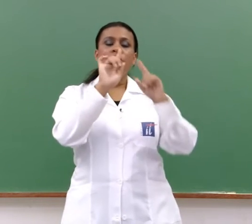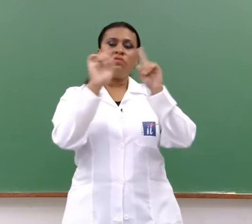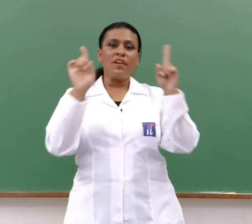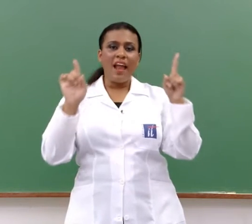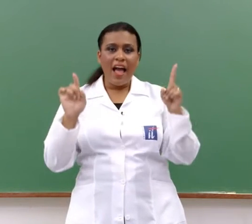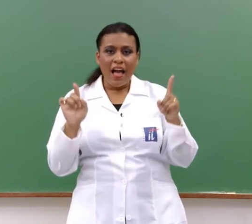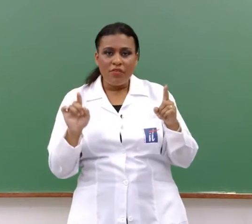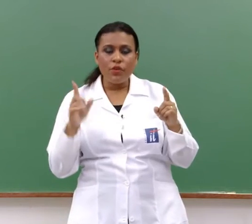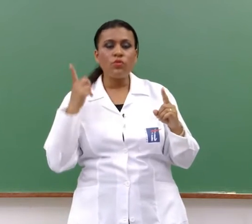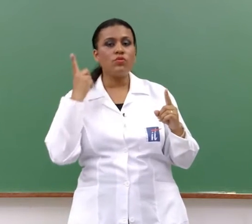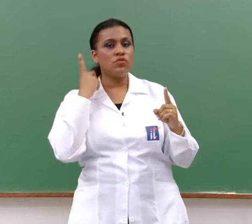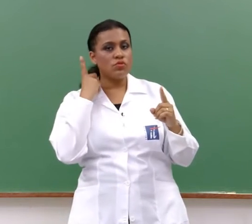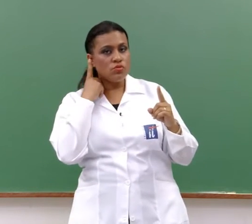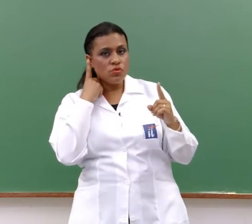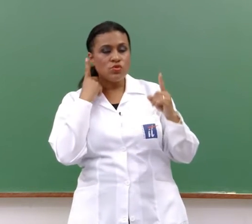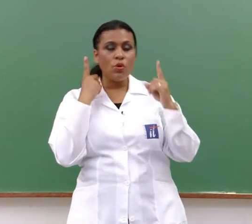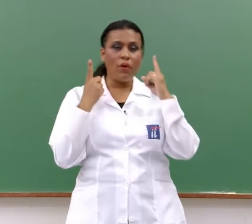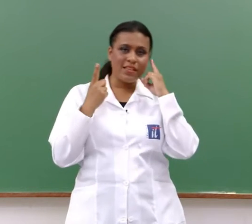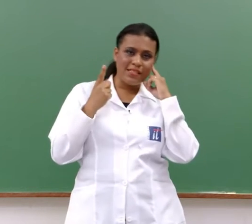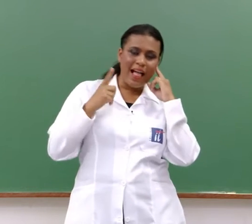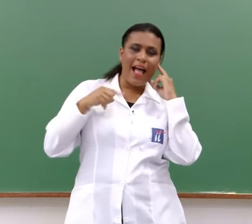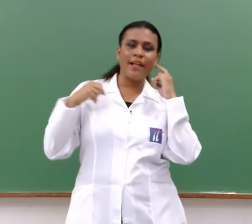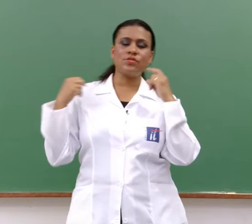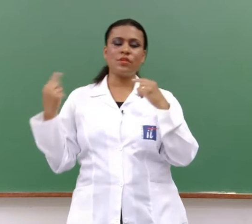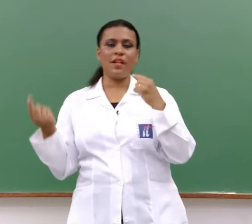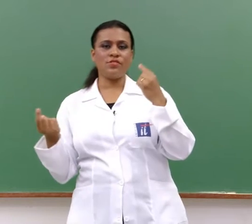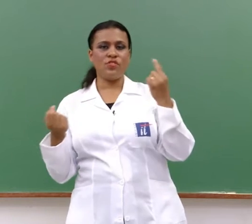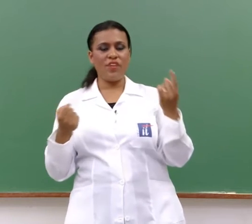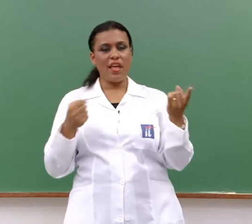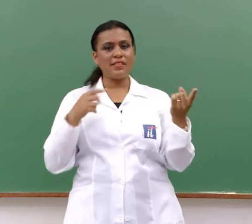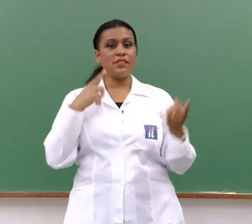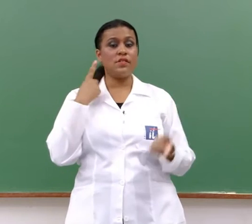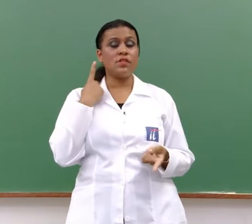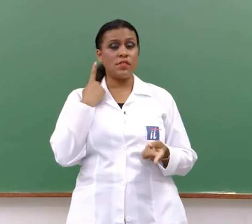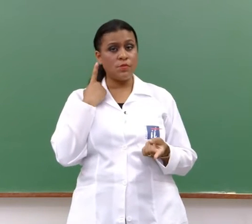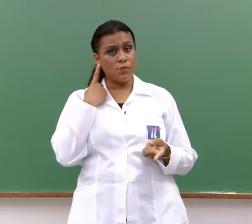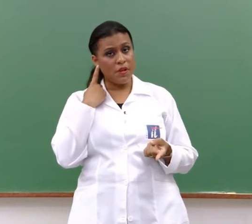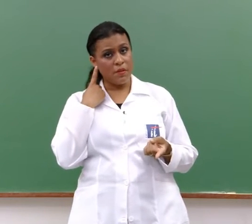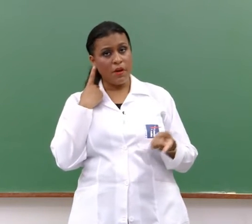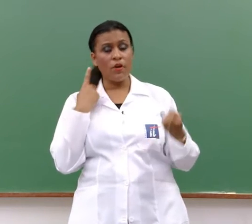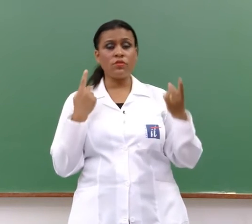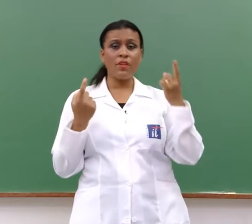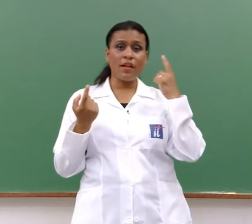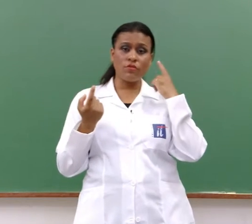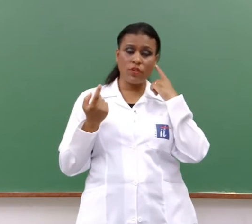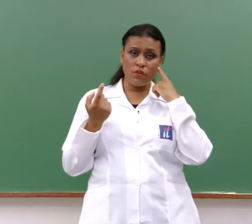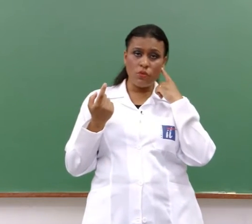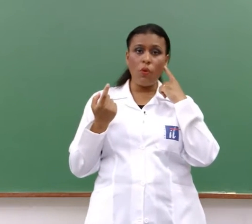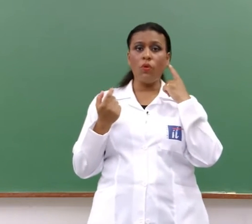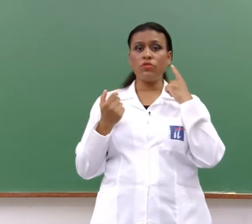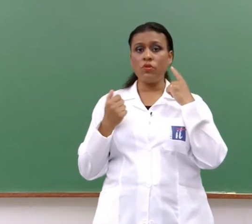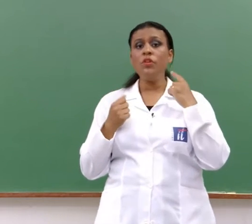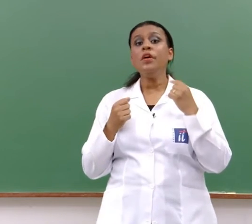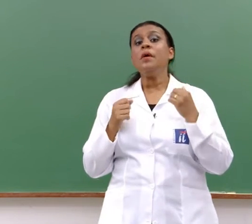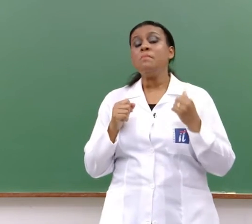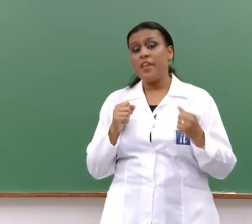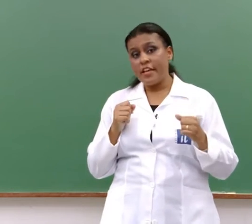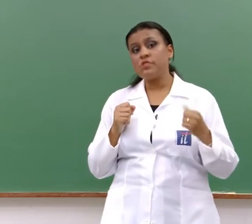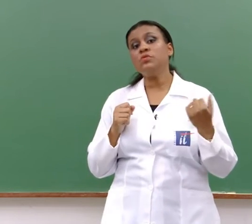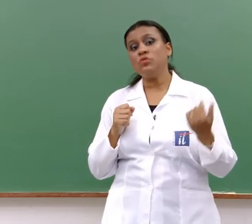um gráfico dos 2 lados, são lados diferentes, às vezes nós temos perda maior de um lado do que do outro, mesmo